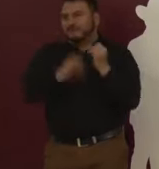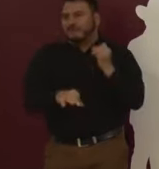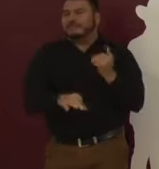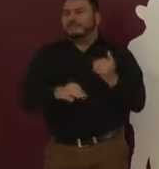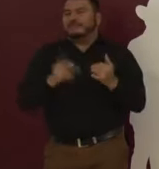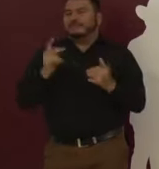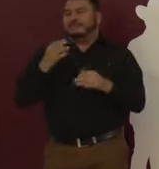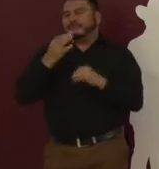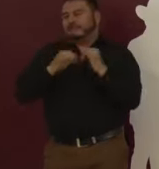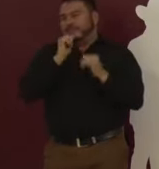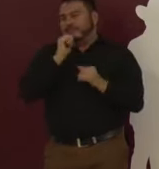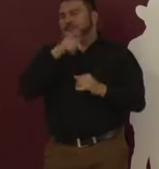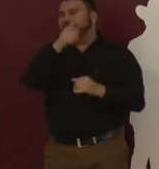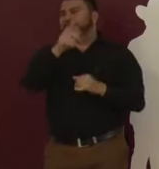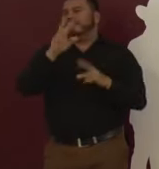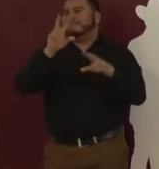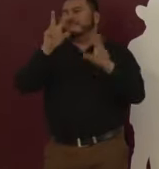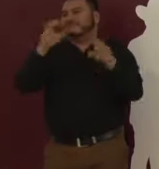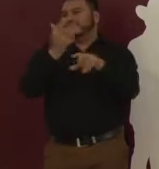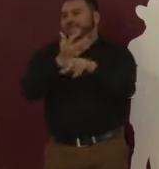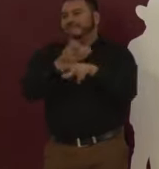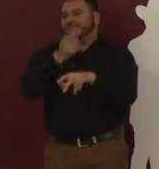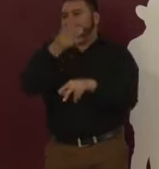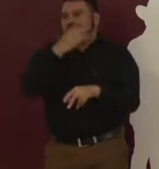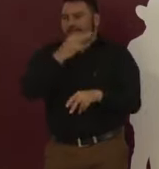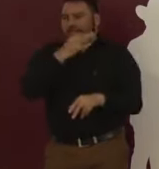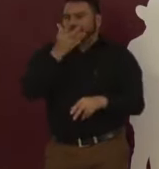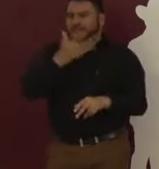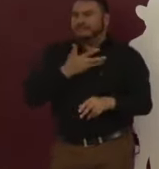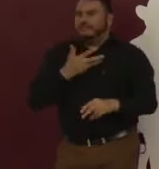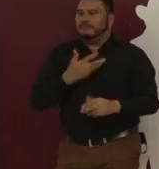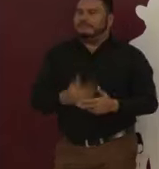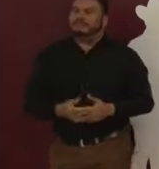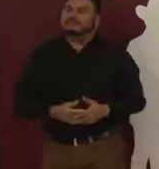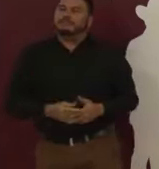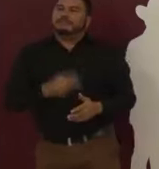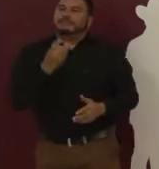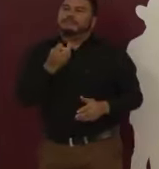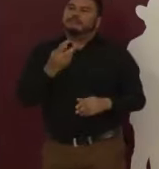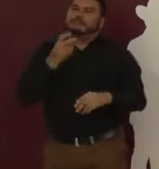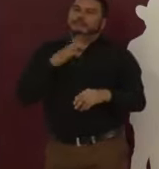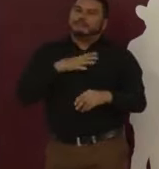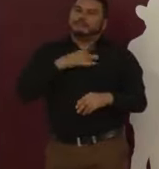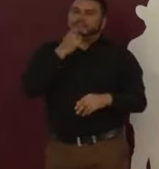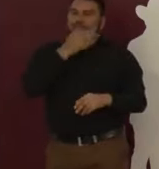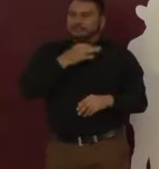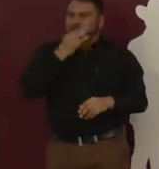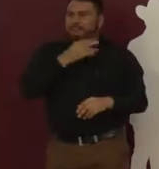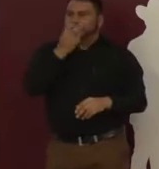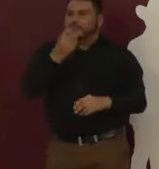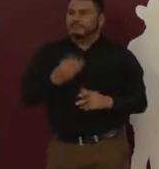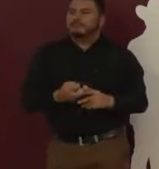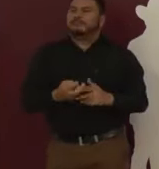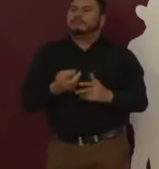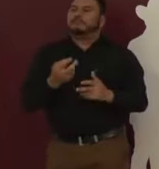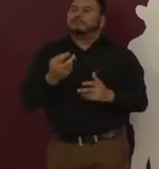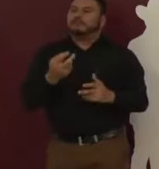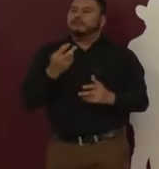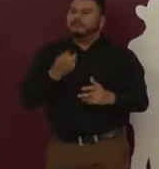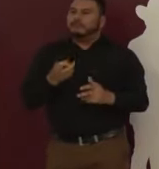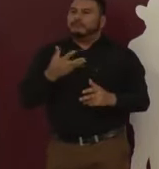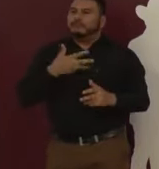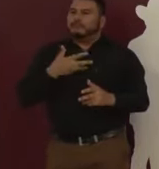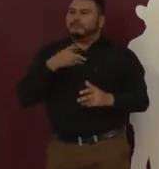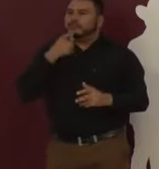el verano, ellos así lo celebran, lo consideran, y es una celebración de que pues